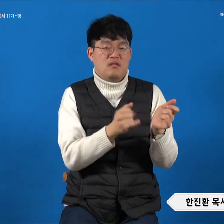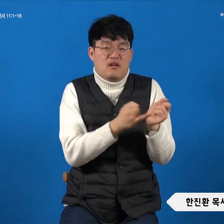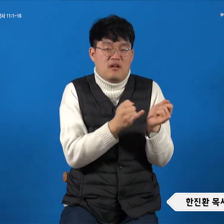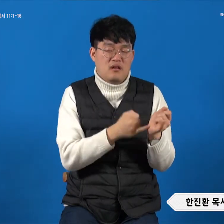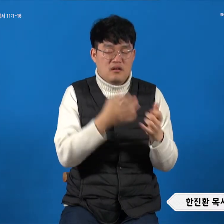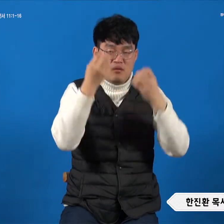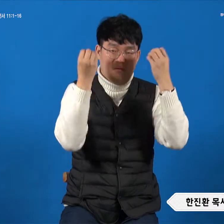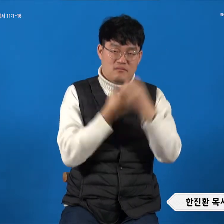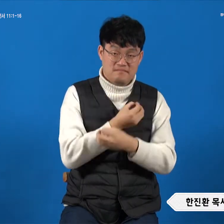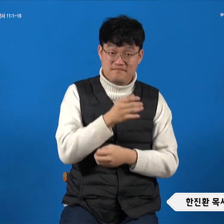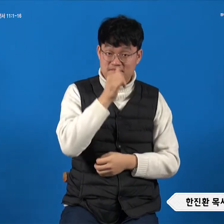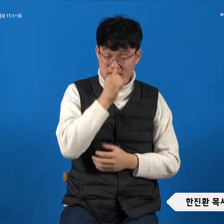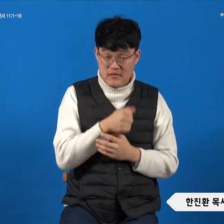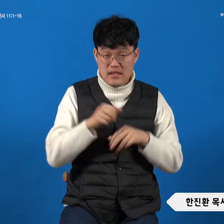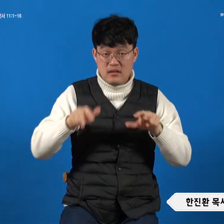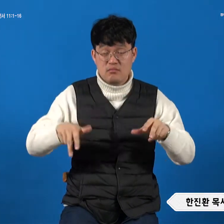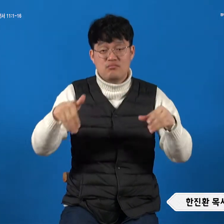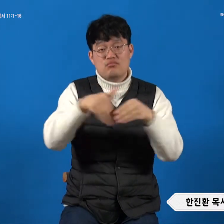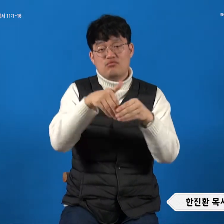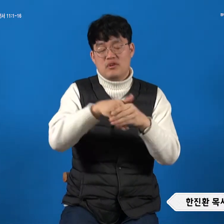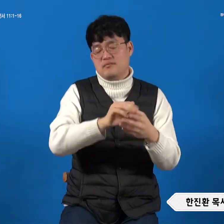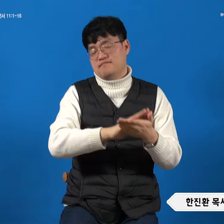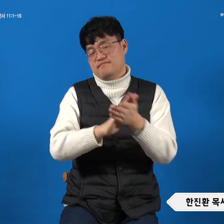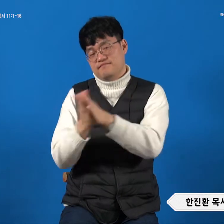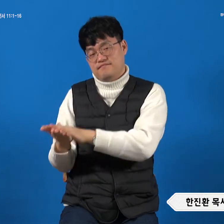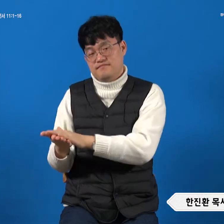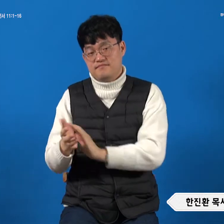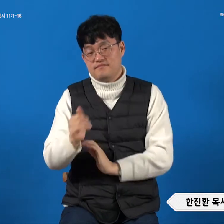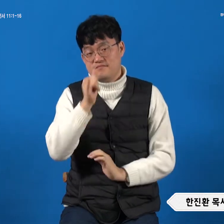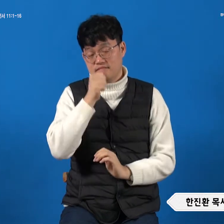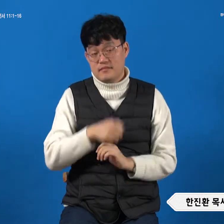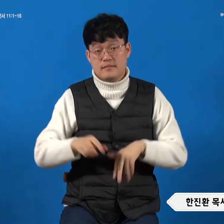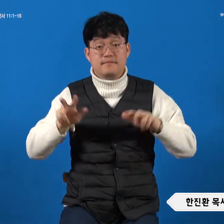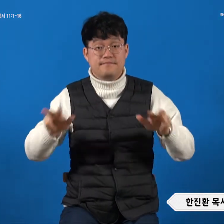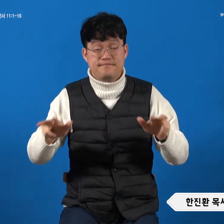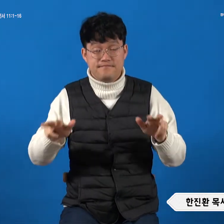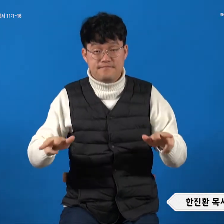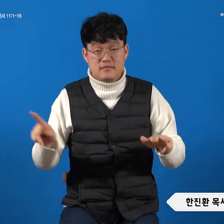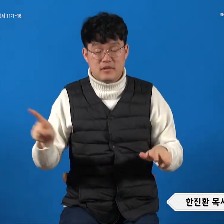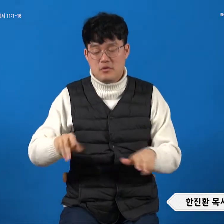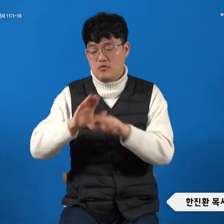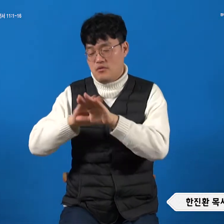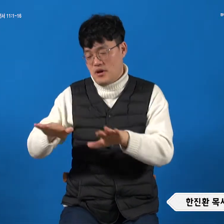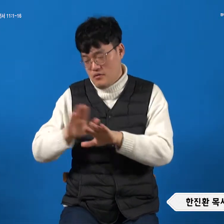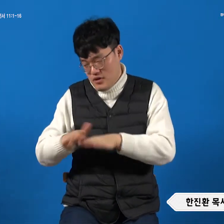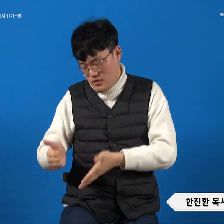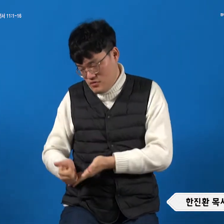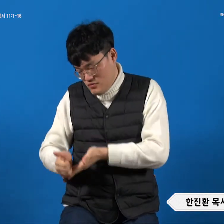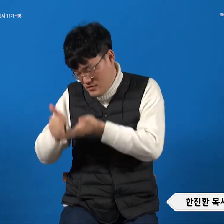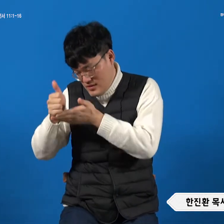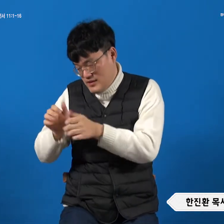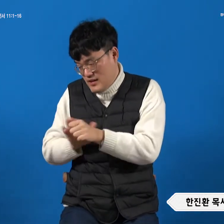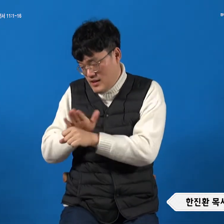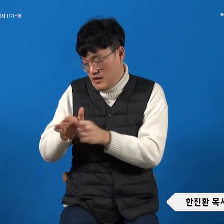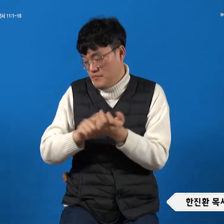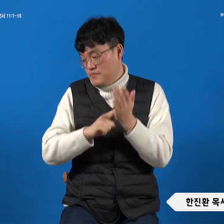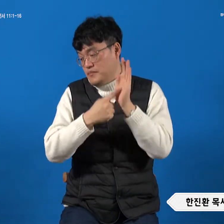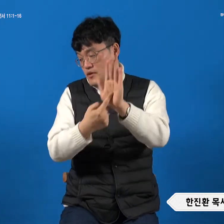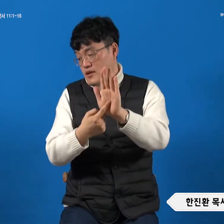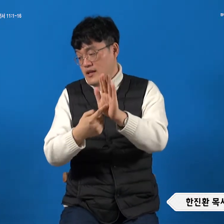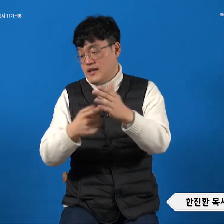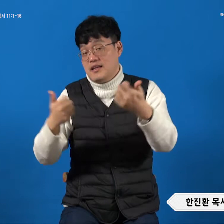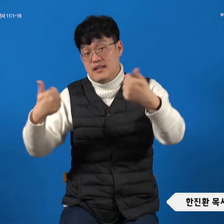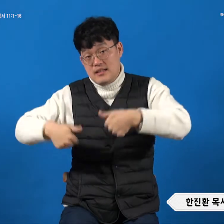동성애자로 오해를 받을 것입니다. 문화가 달라졌습니다. 지금은 화해와 존중과